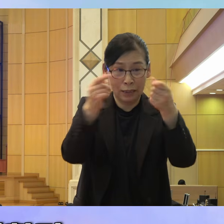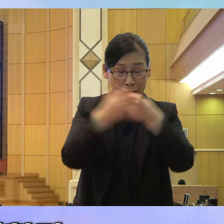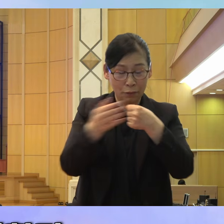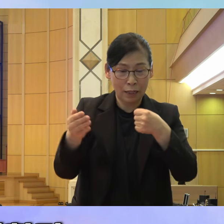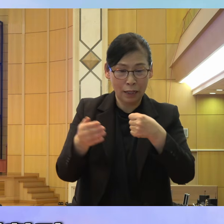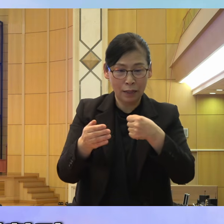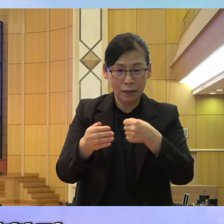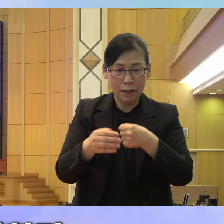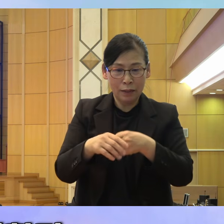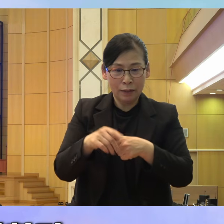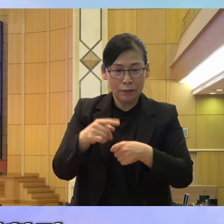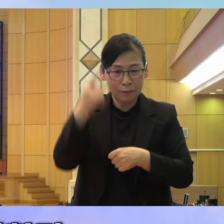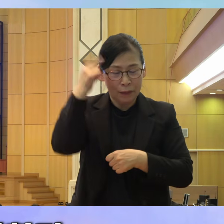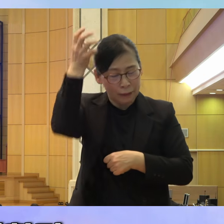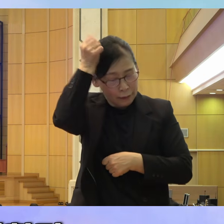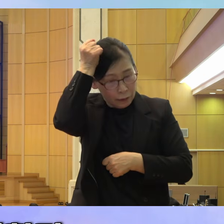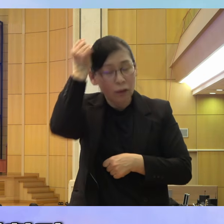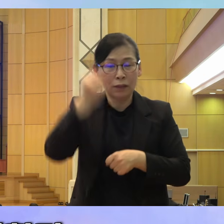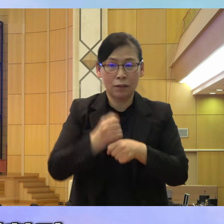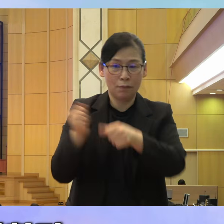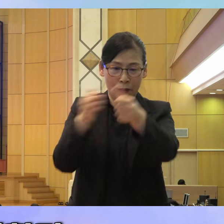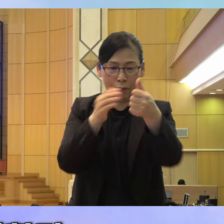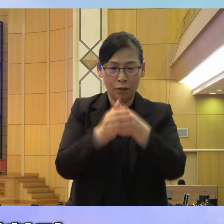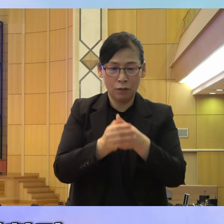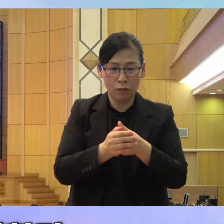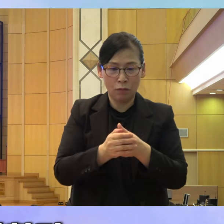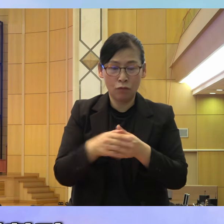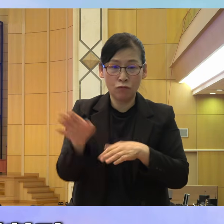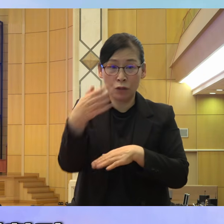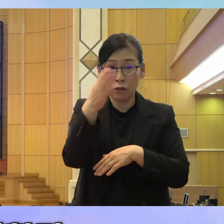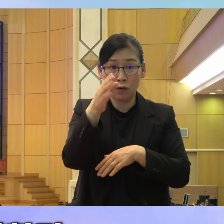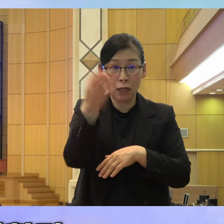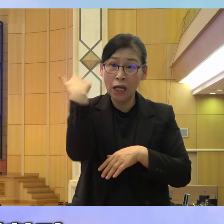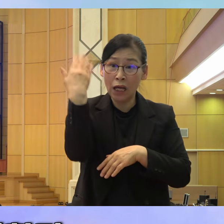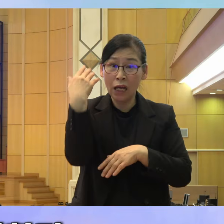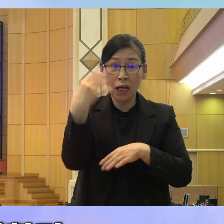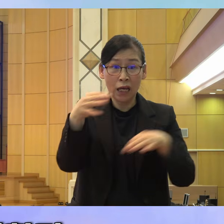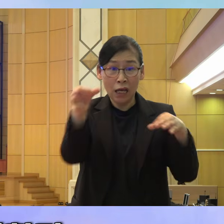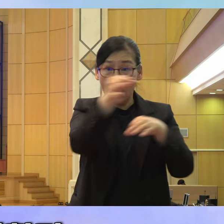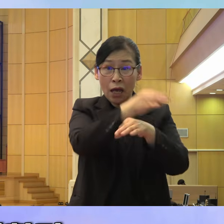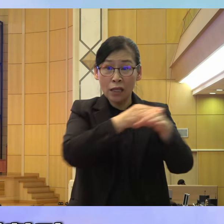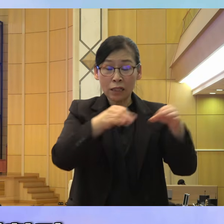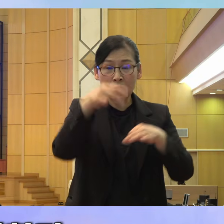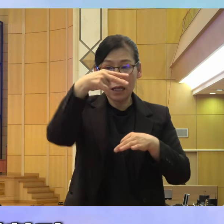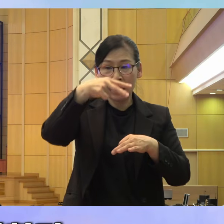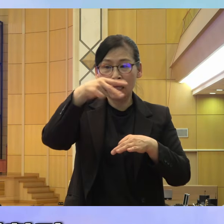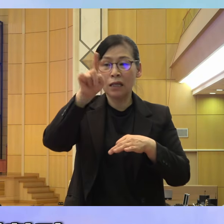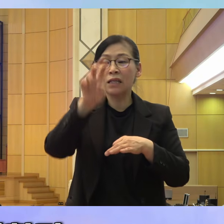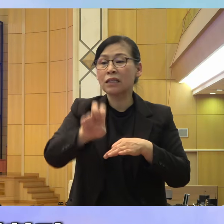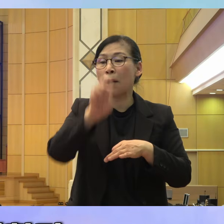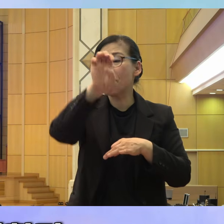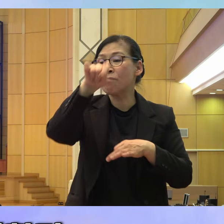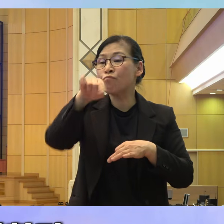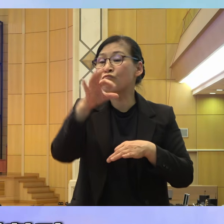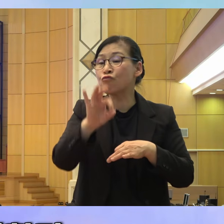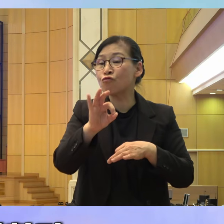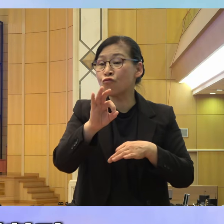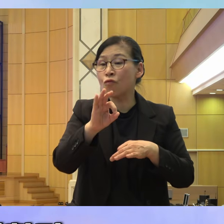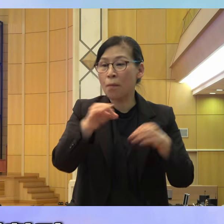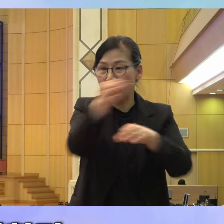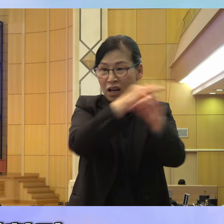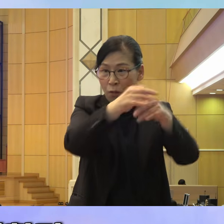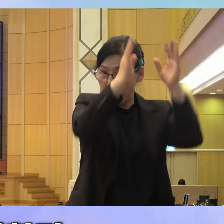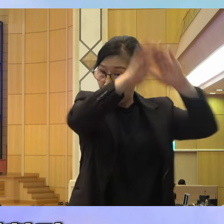때문에 그냥 새겨 듣길 바랍니다. 삼풍백화점 무너졌잖아요. 삼풍백화점 회장님이